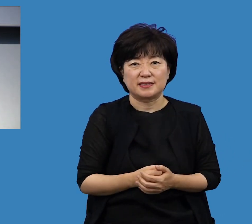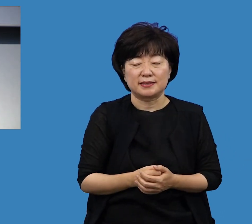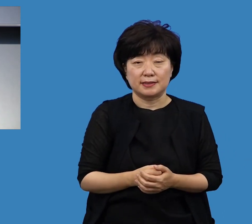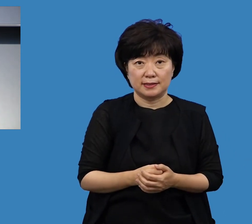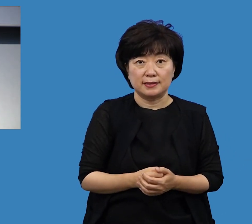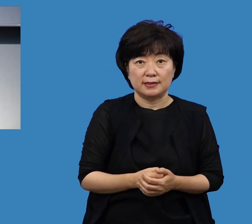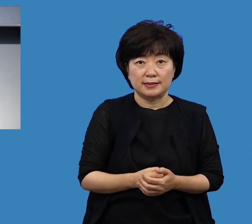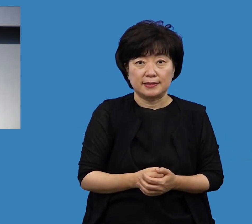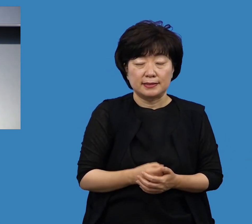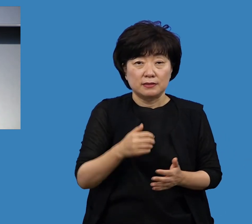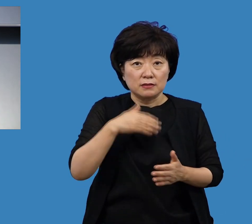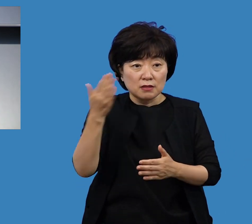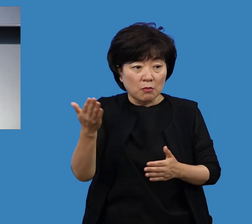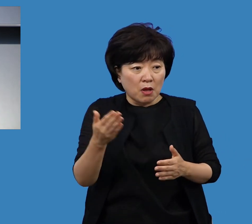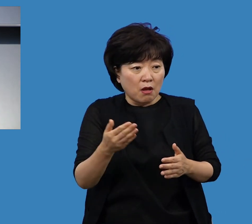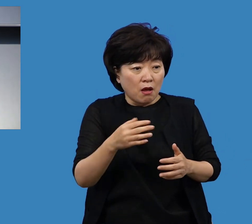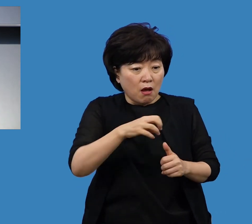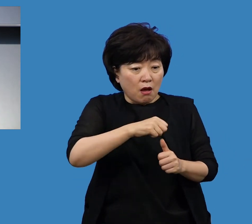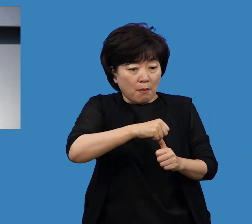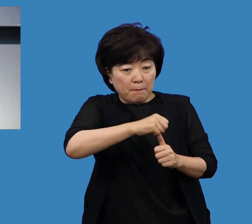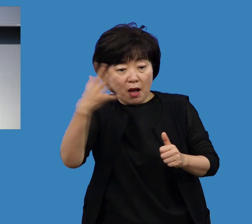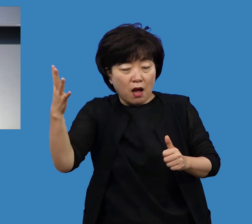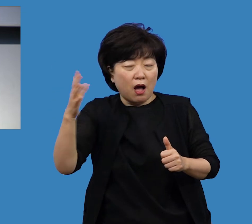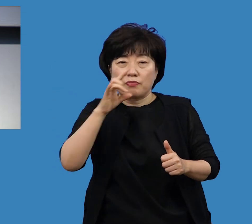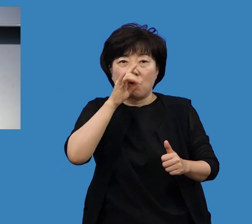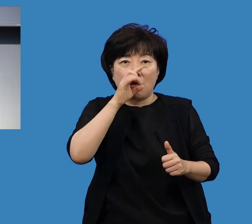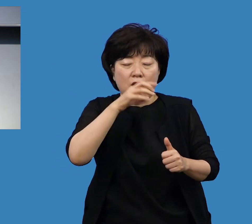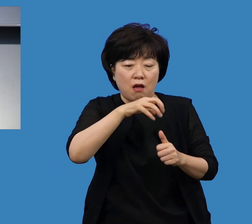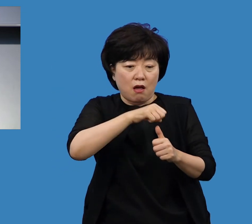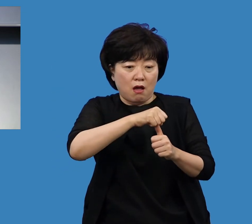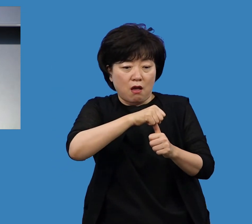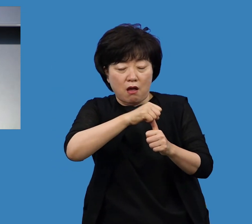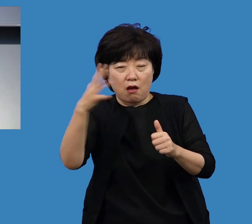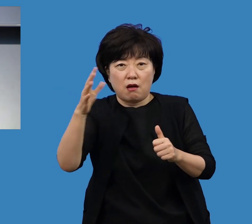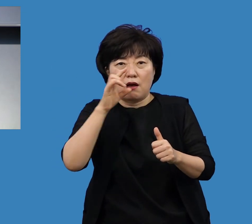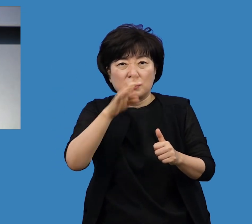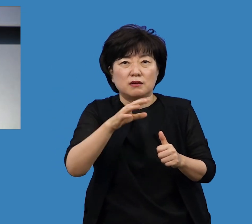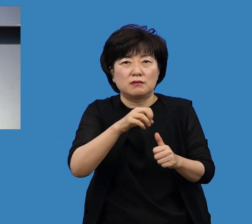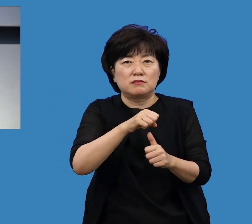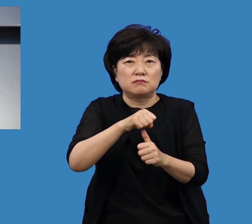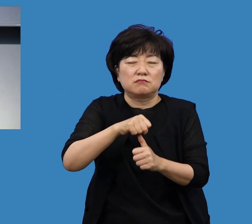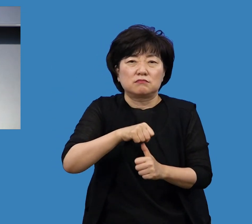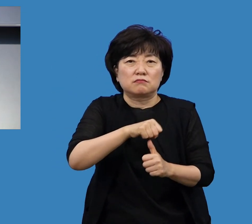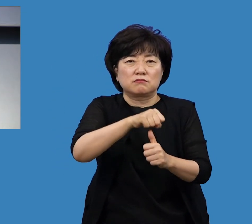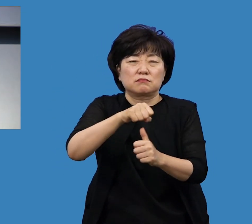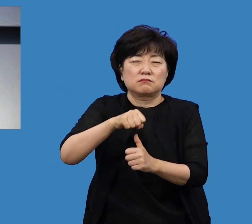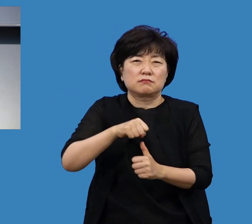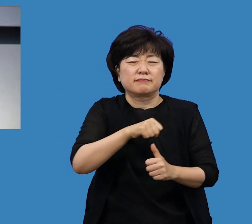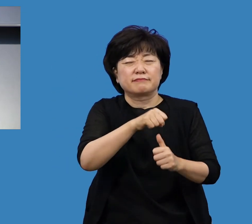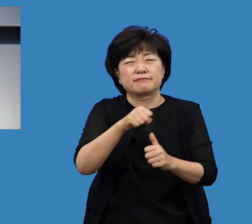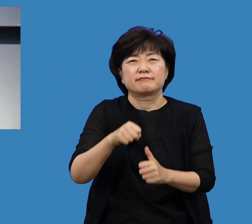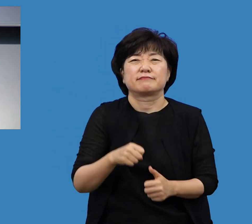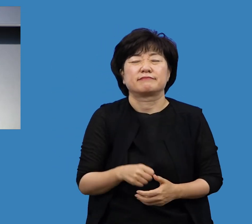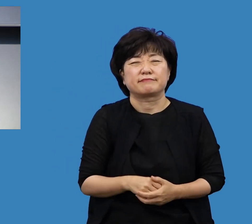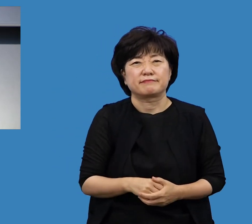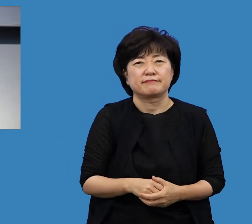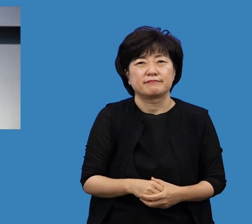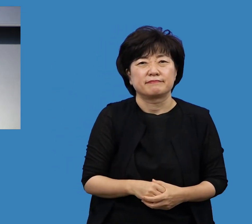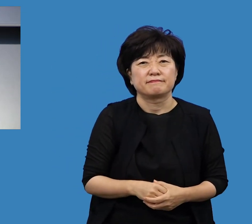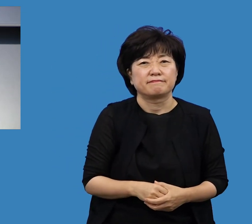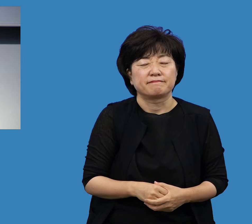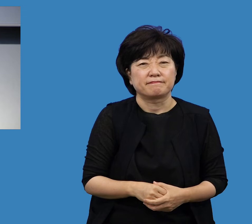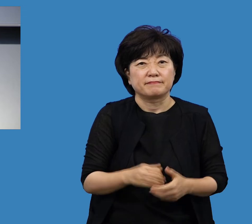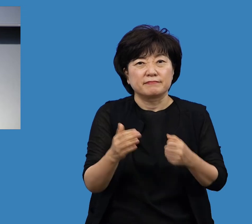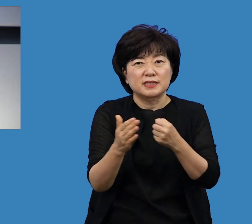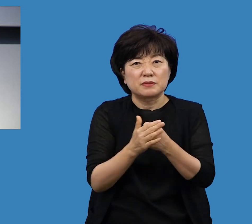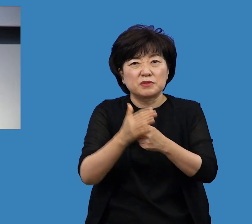다음에는 빠져나올 수가 없게 됩니다. 영이 아주 강해지잖아요. 그러면 빠져나올 수가 없게 돼요. 그래서 결국